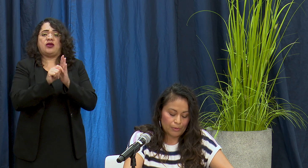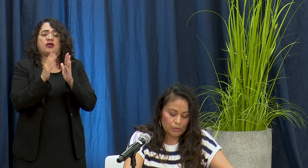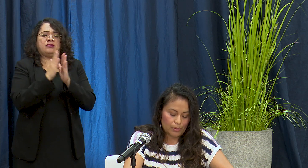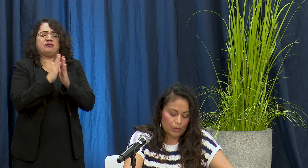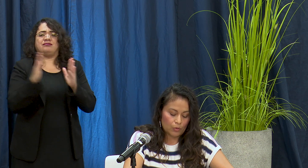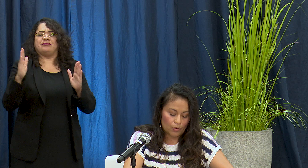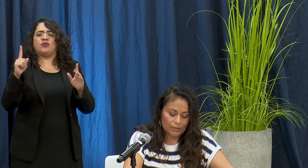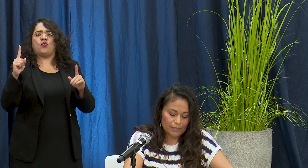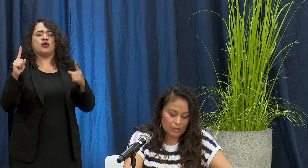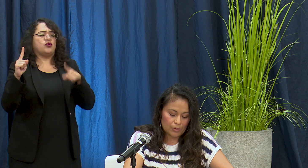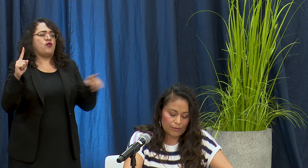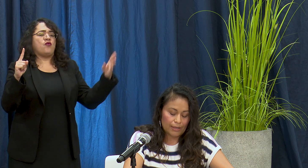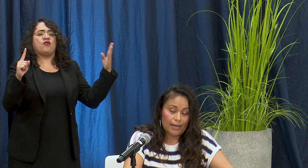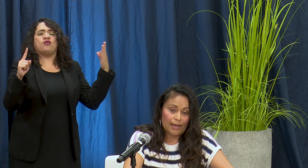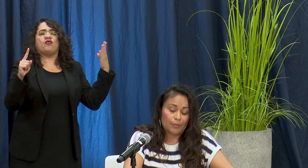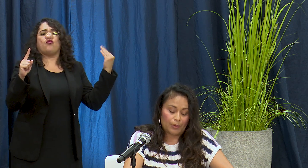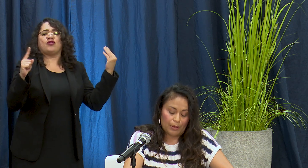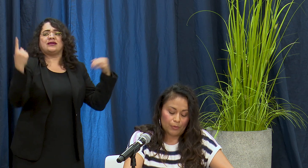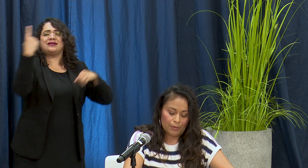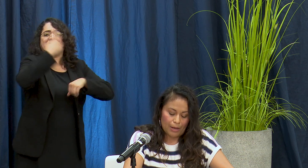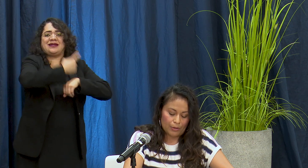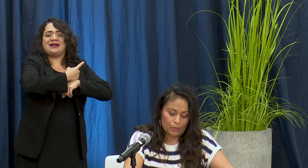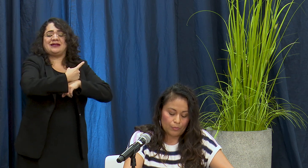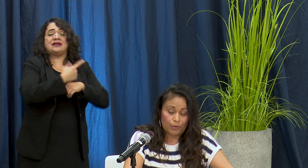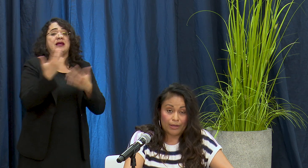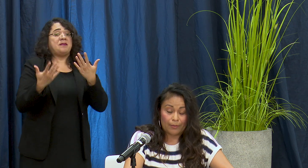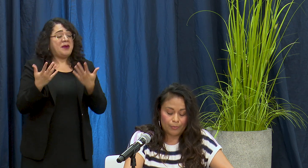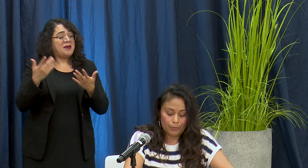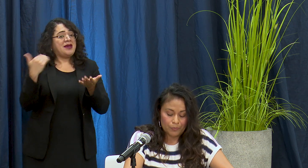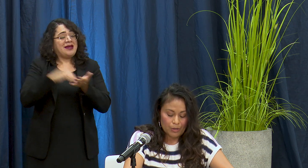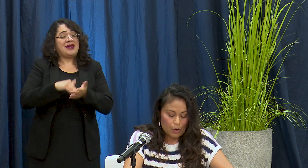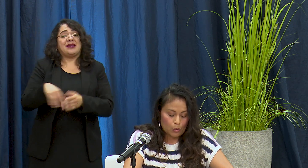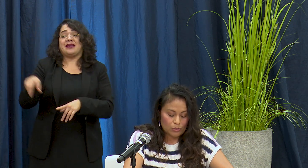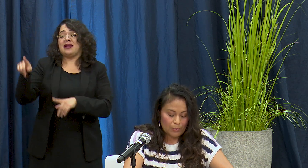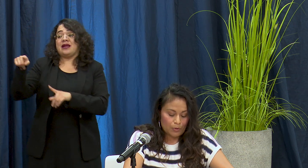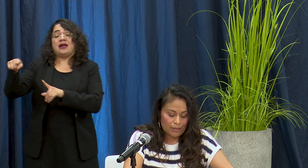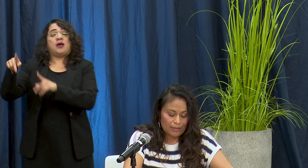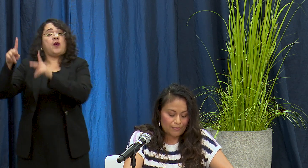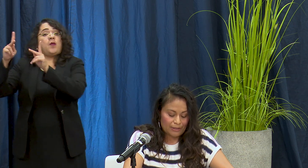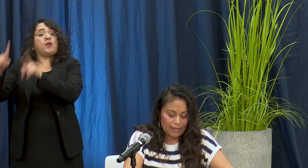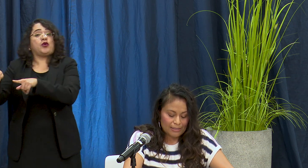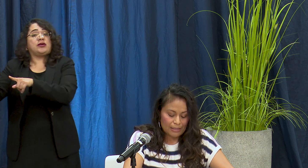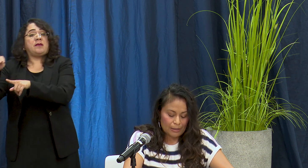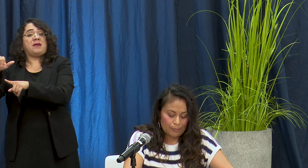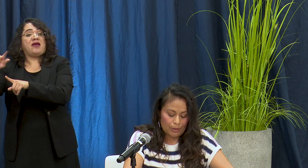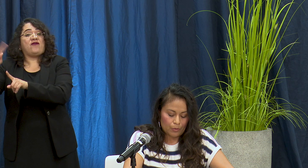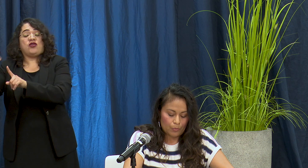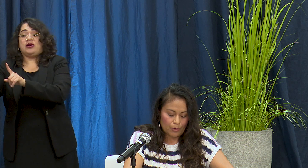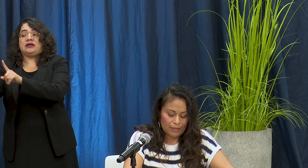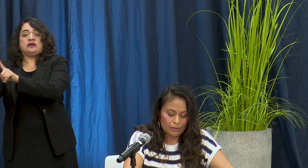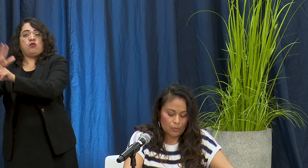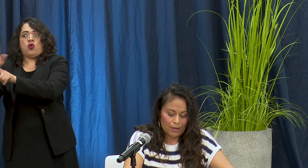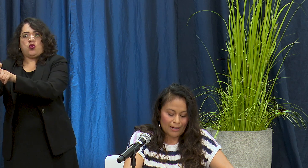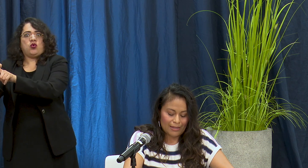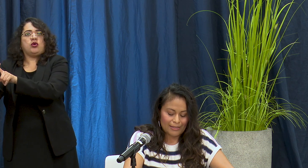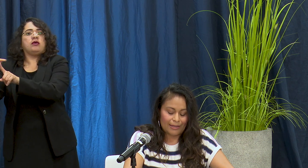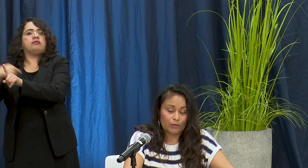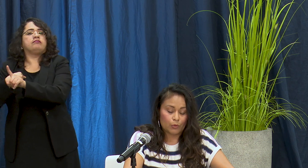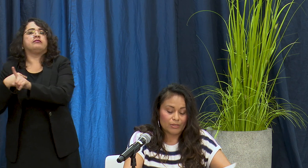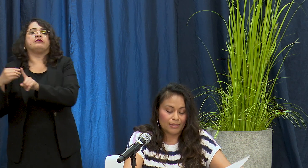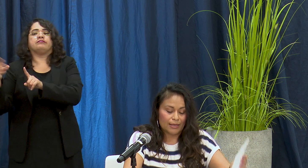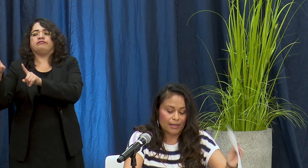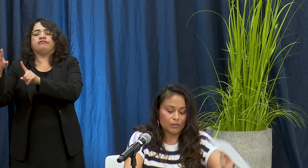a una persona con COVID-19 el 1 de mayo, por ejemplo. Usted puede infectarse, pero puede tomar